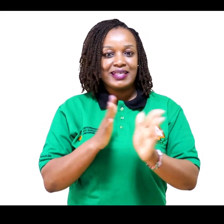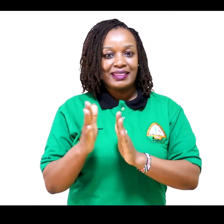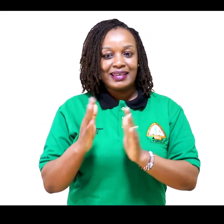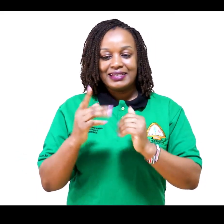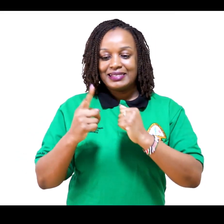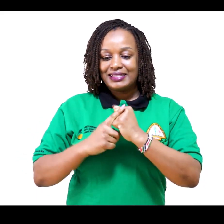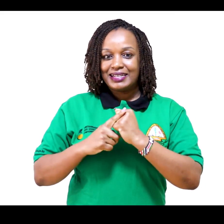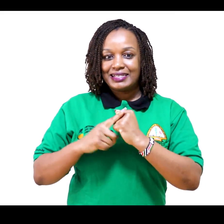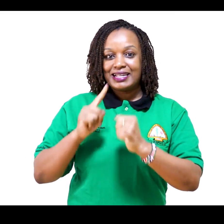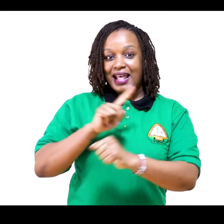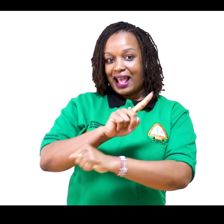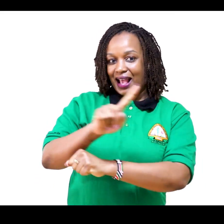inafanywa ndani ya masaa 6.